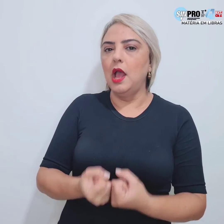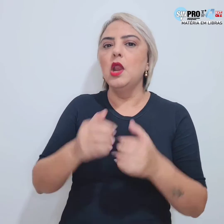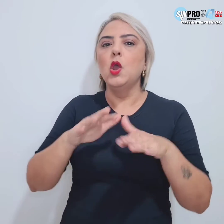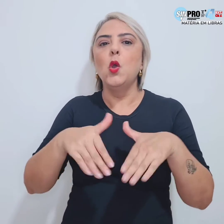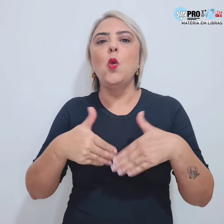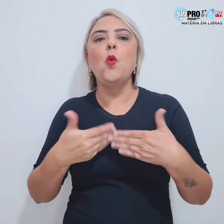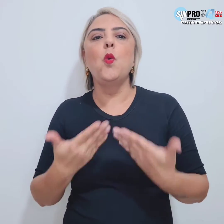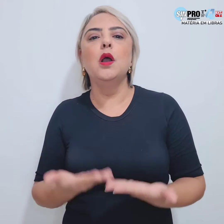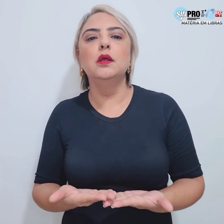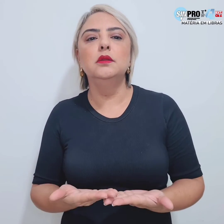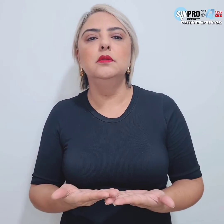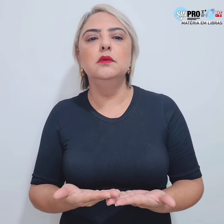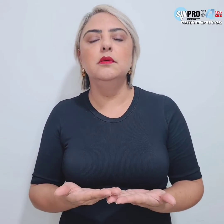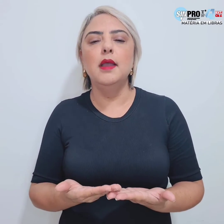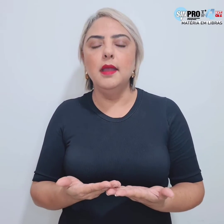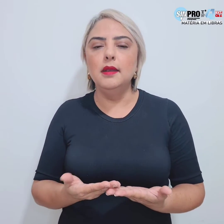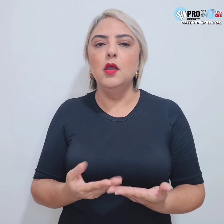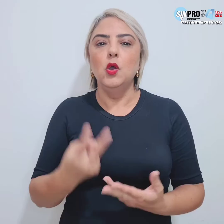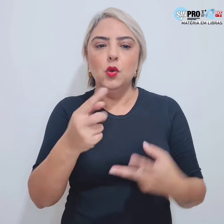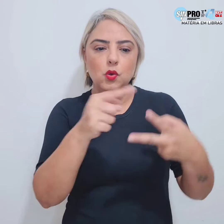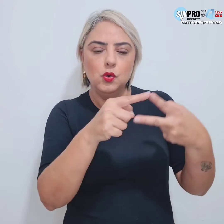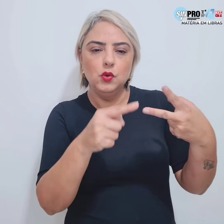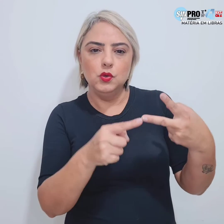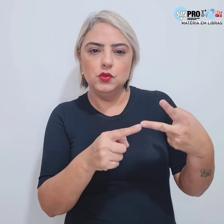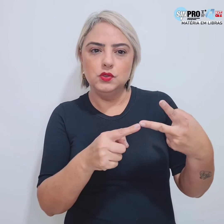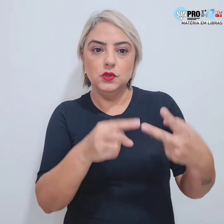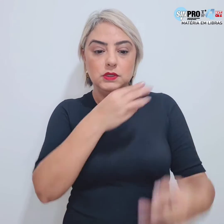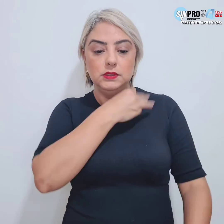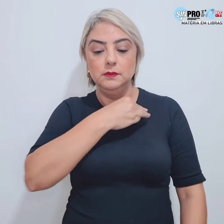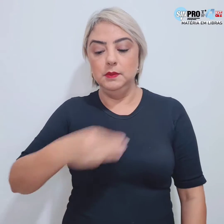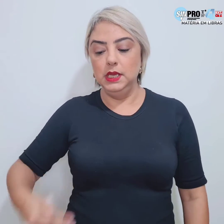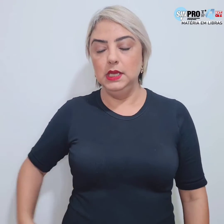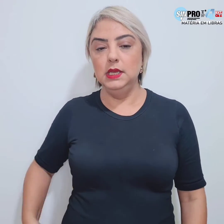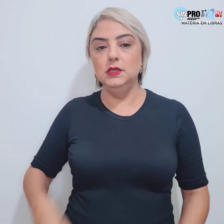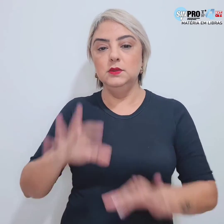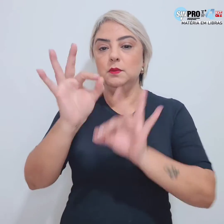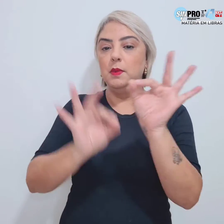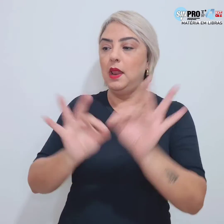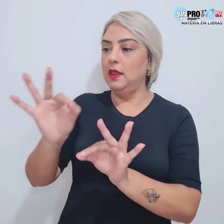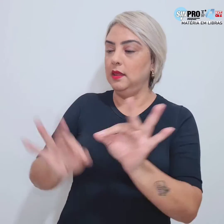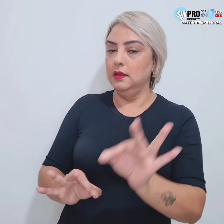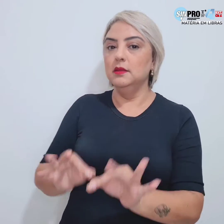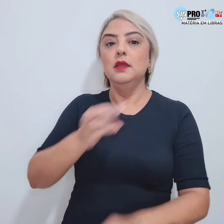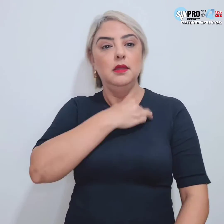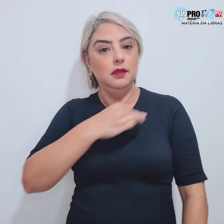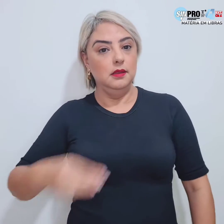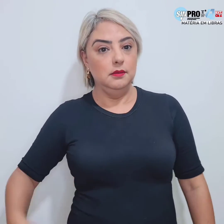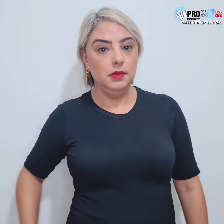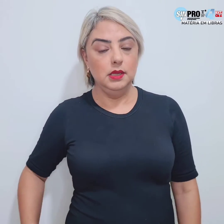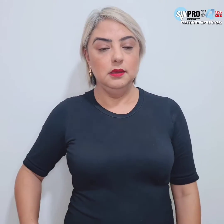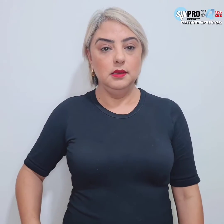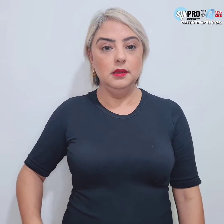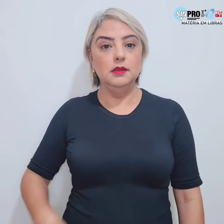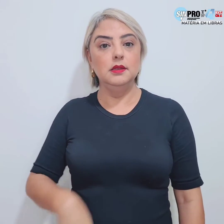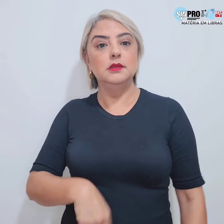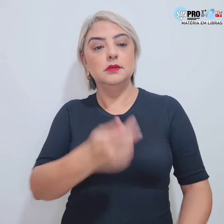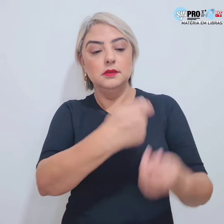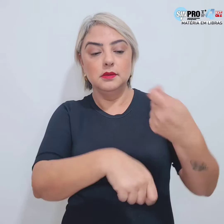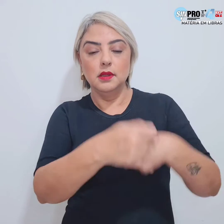eram, respectivamente, ministro do Planejamento e ministro da Fazenda, do governo